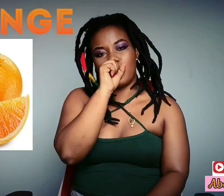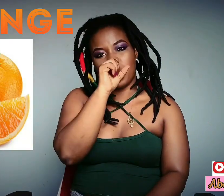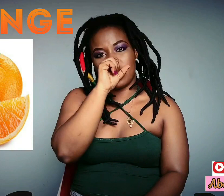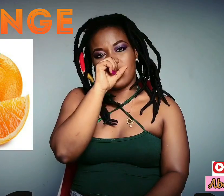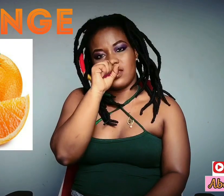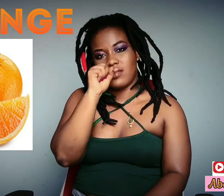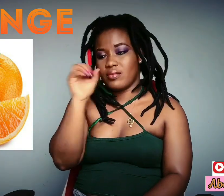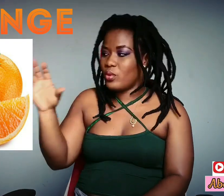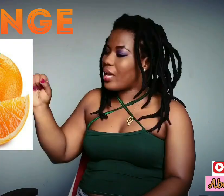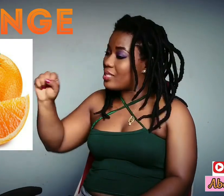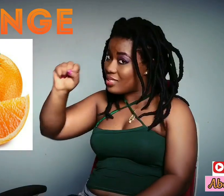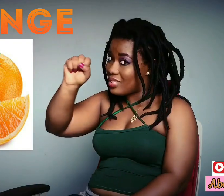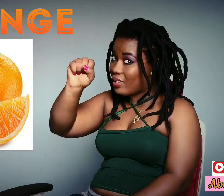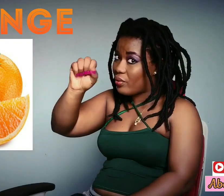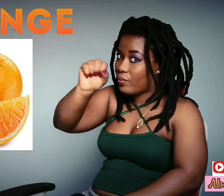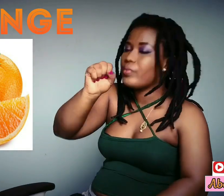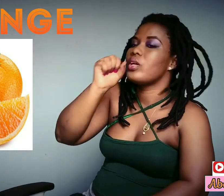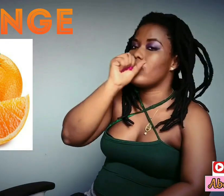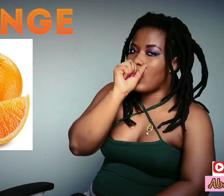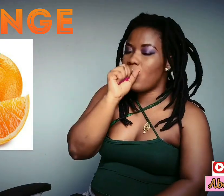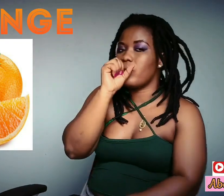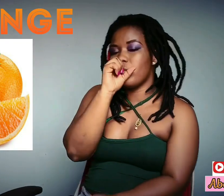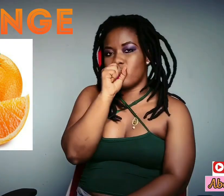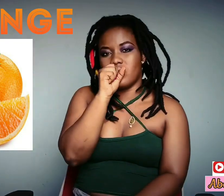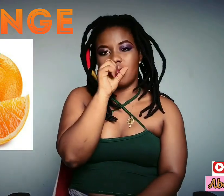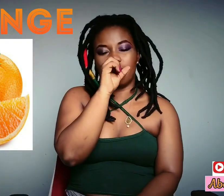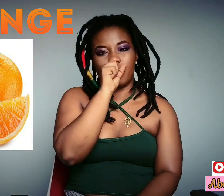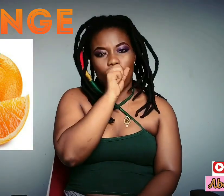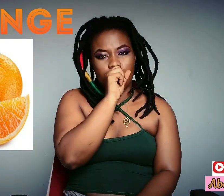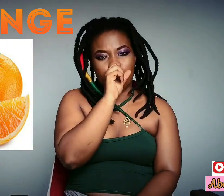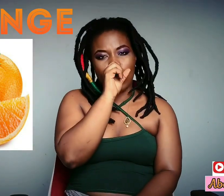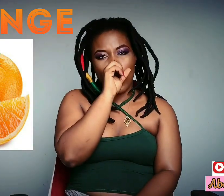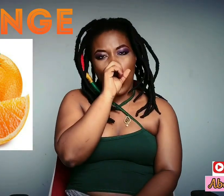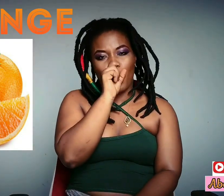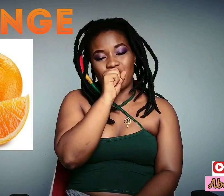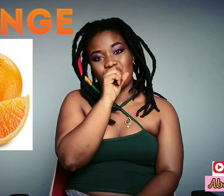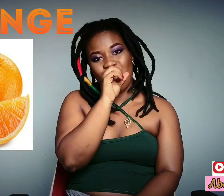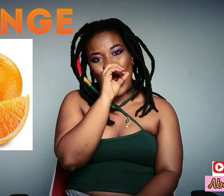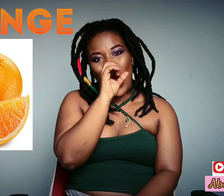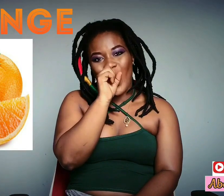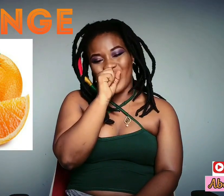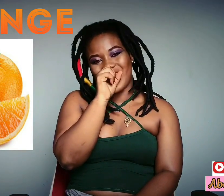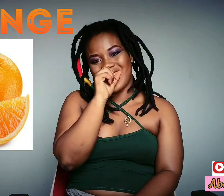no excuse. Yeah, a sign. Not about no excuse. Orange. Orange. Orange.